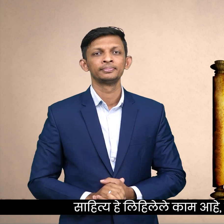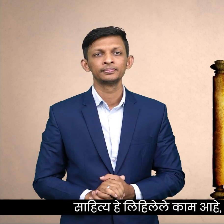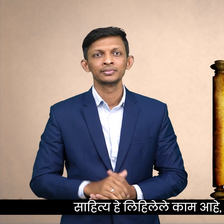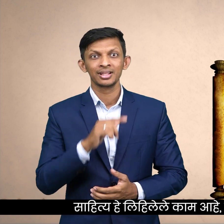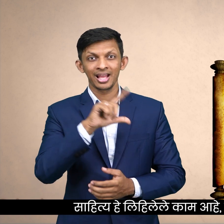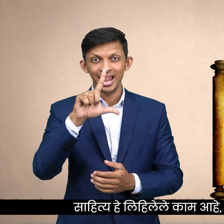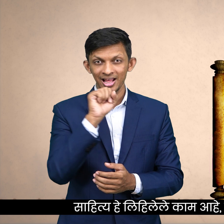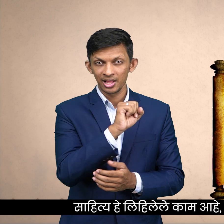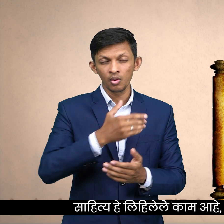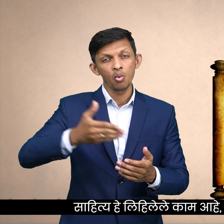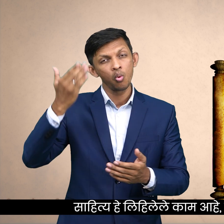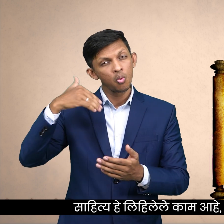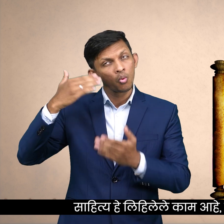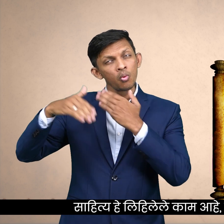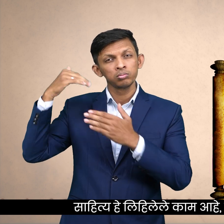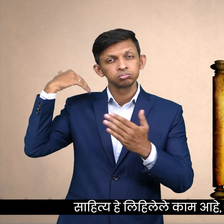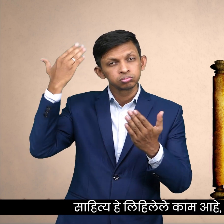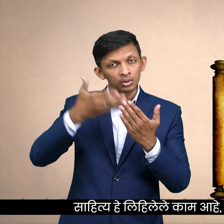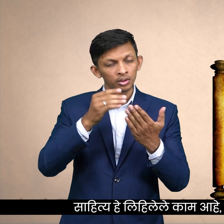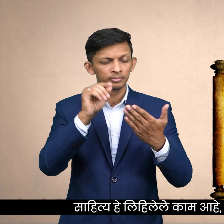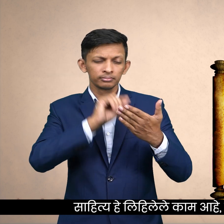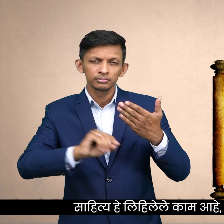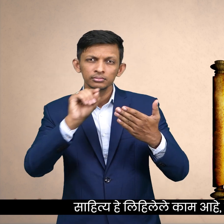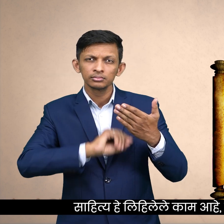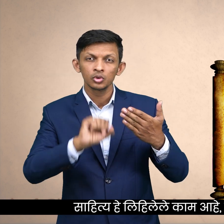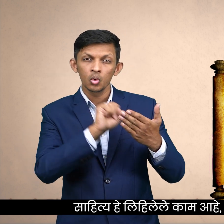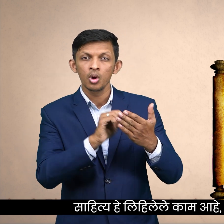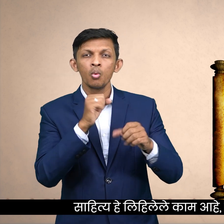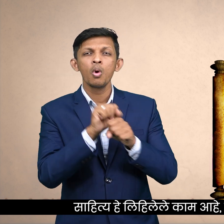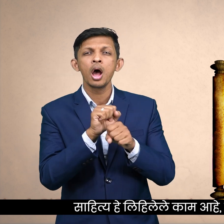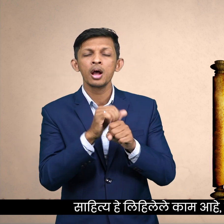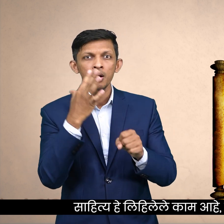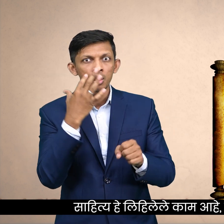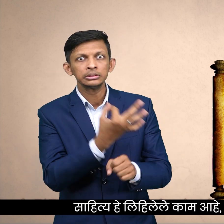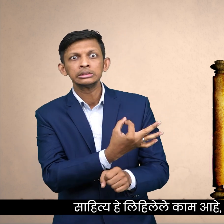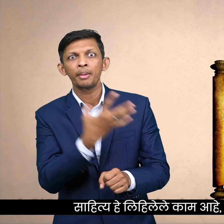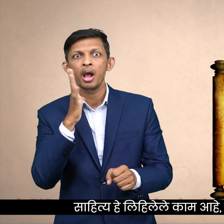साहित्य हे लिहिलेले काम आहे, विशेषतः कथा, कविता आणि नाटके.